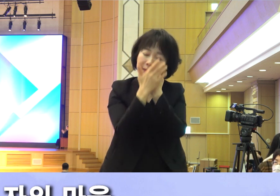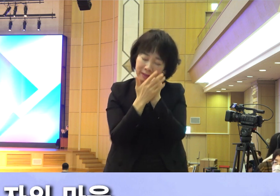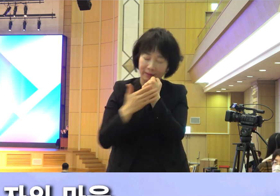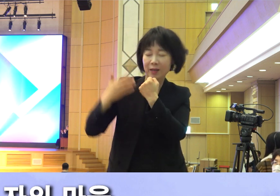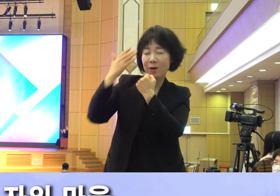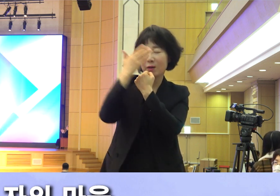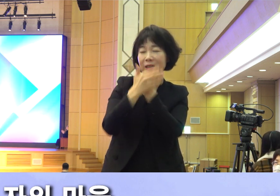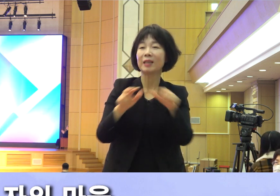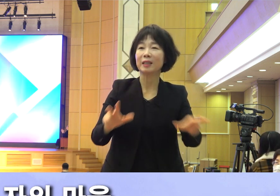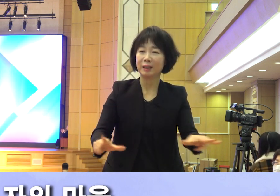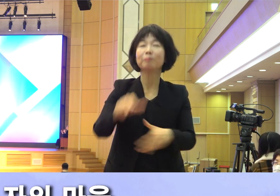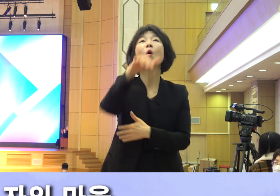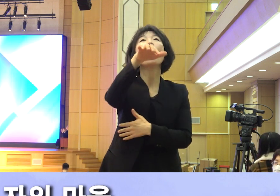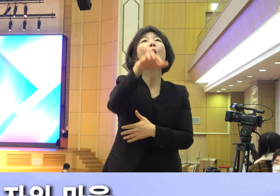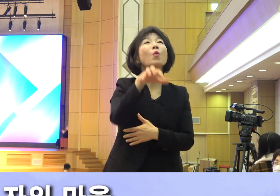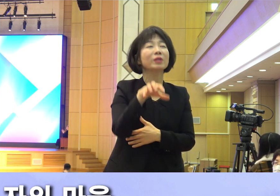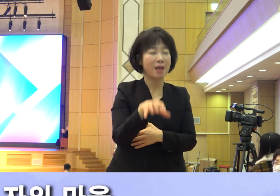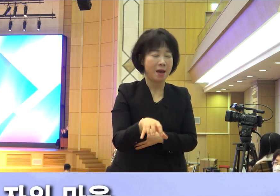은혜가 이곳에